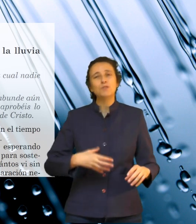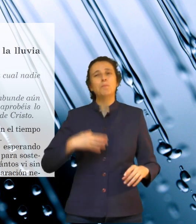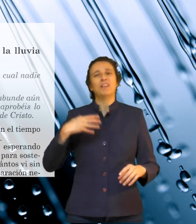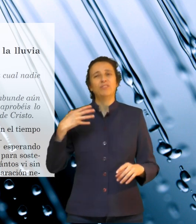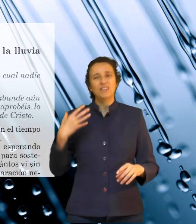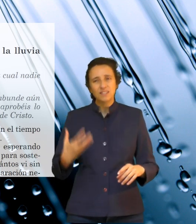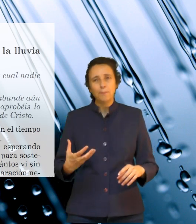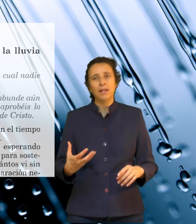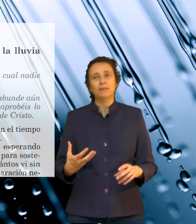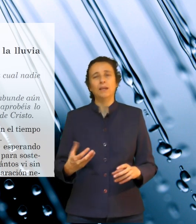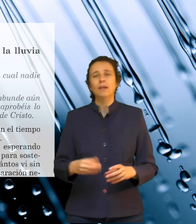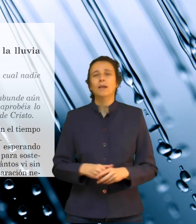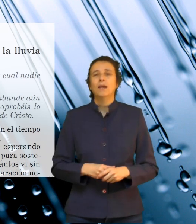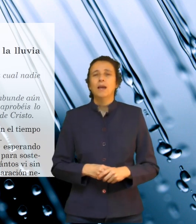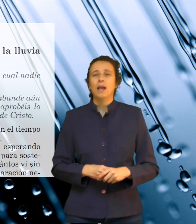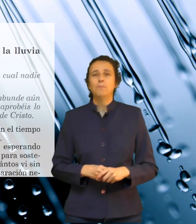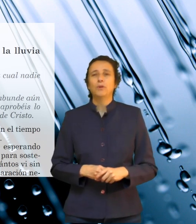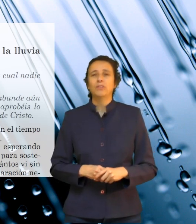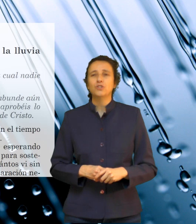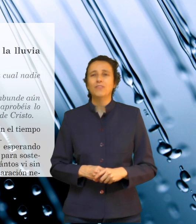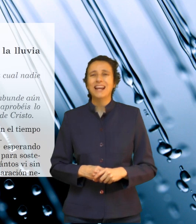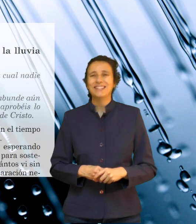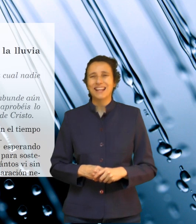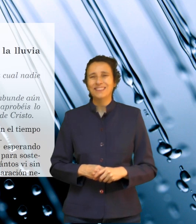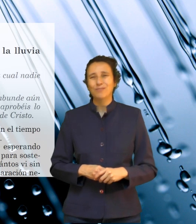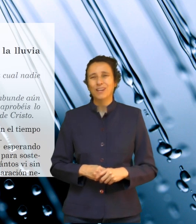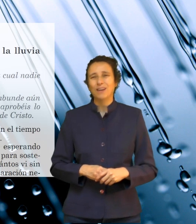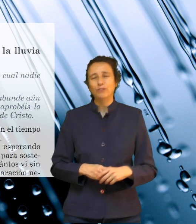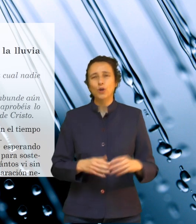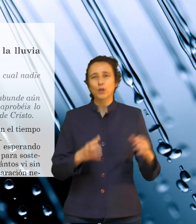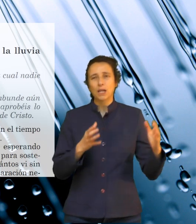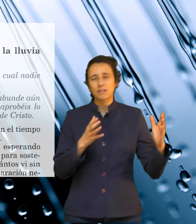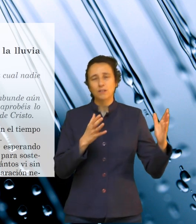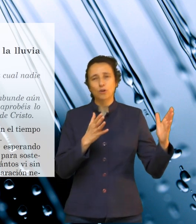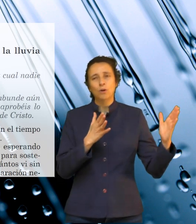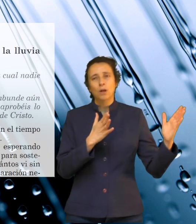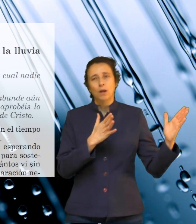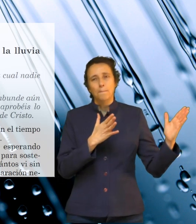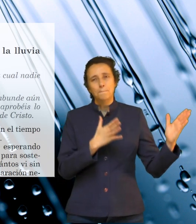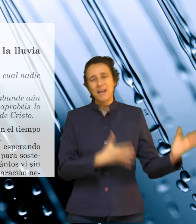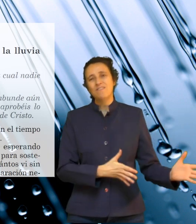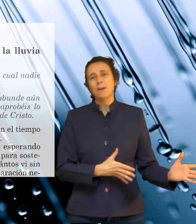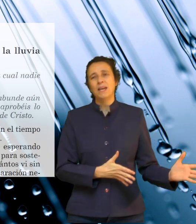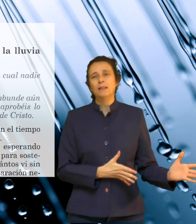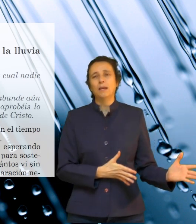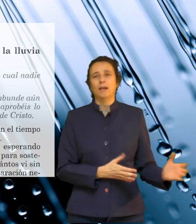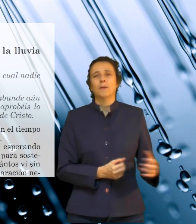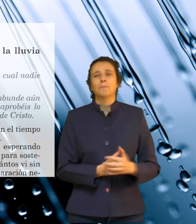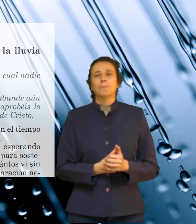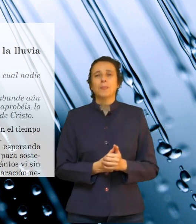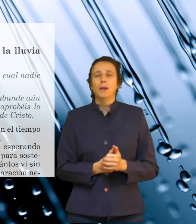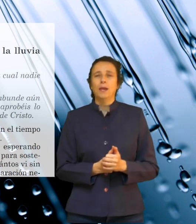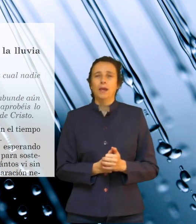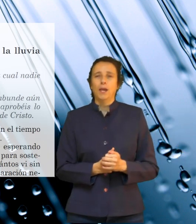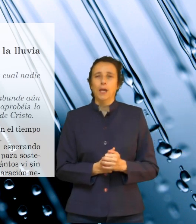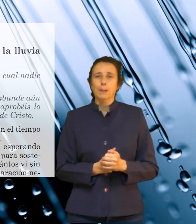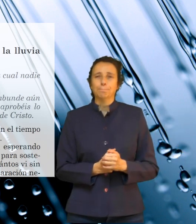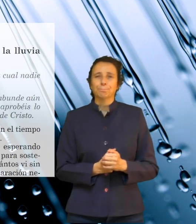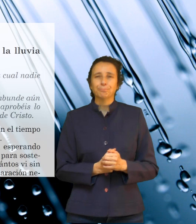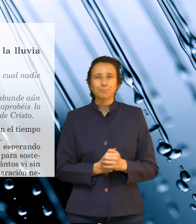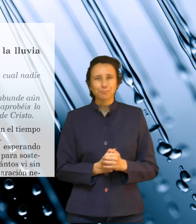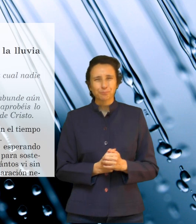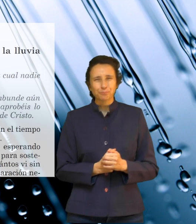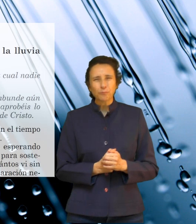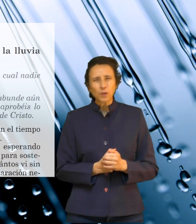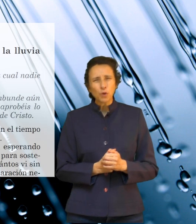Dios, que es precisamente el proceso de la santificación, que ha sido previamente